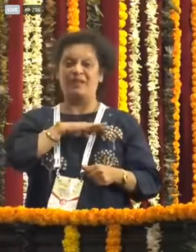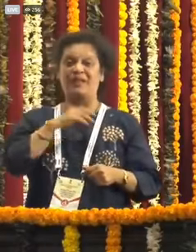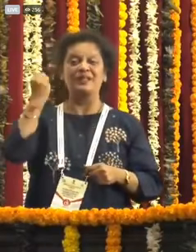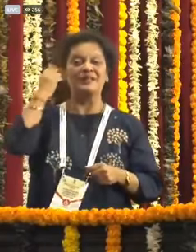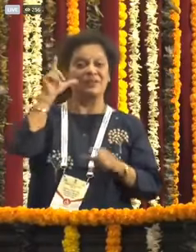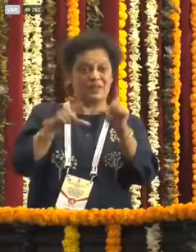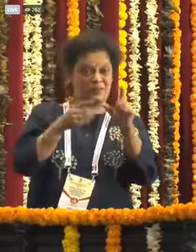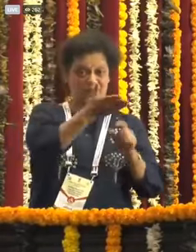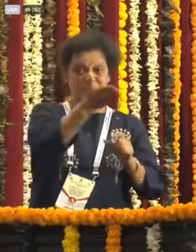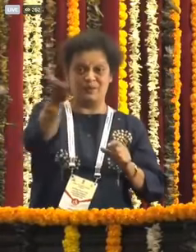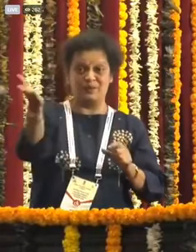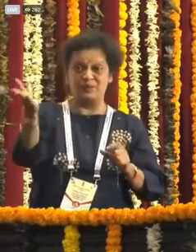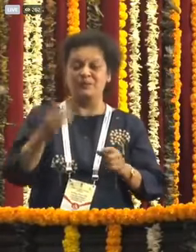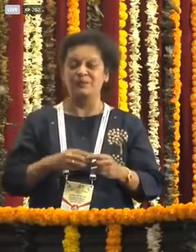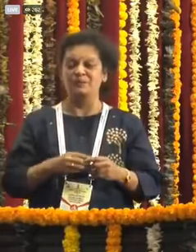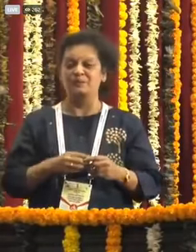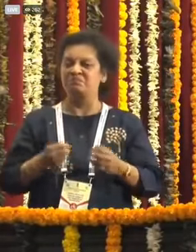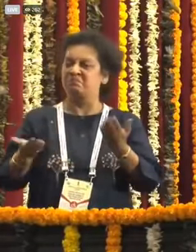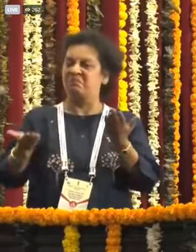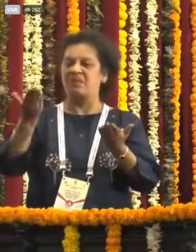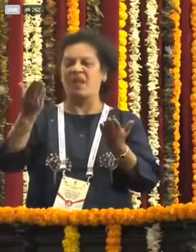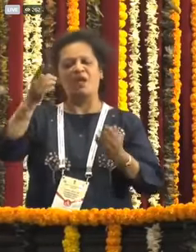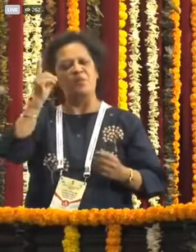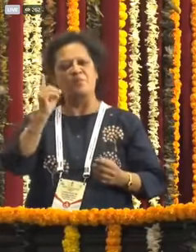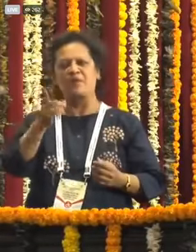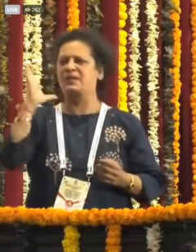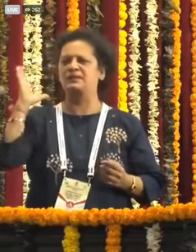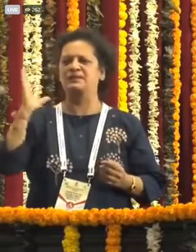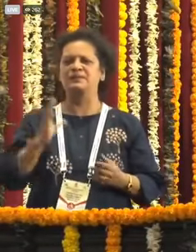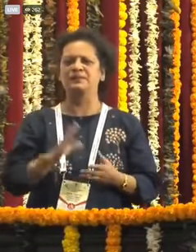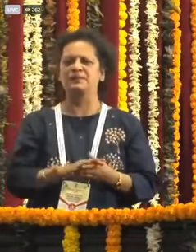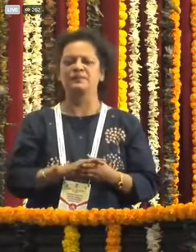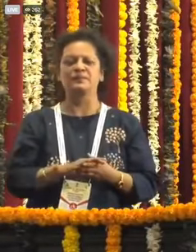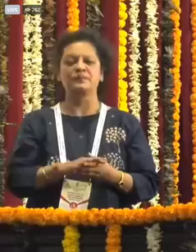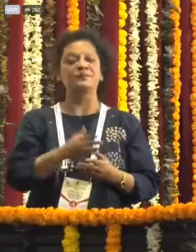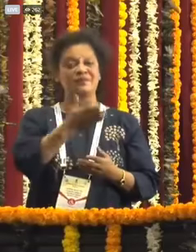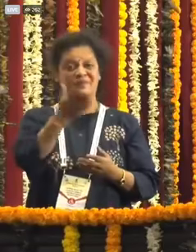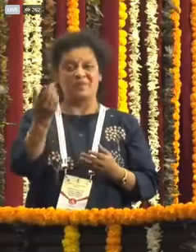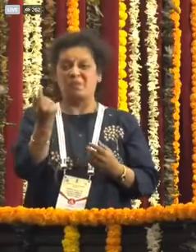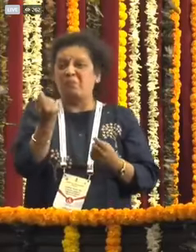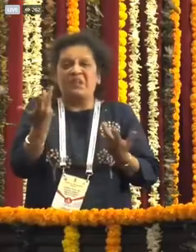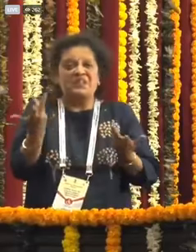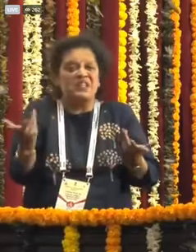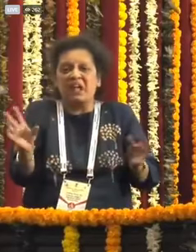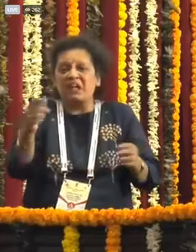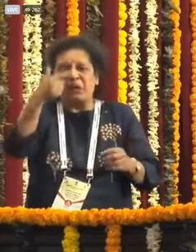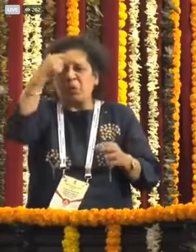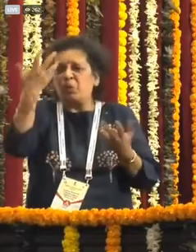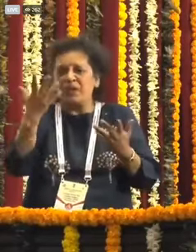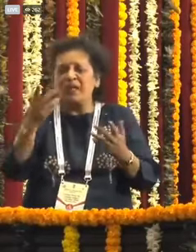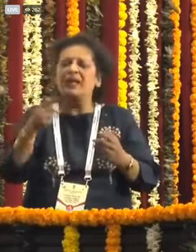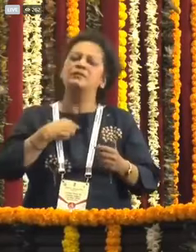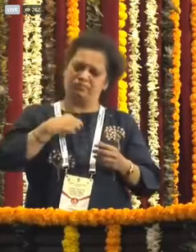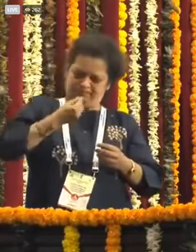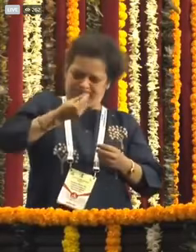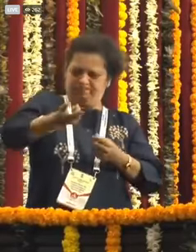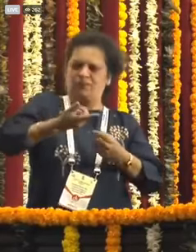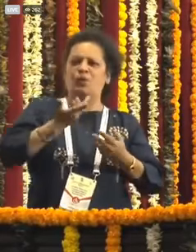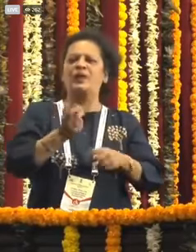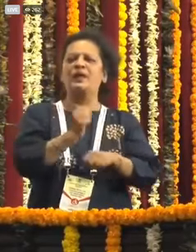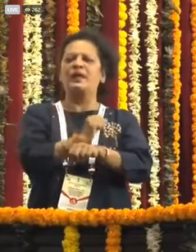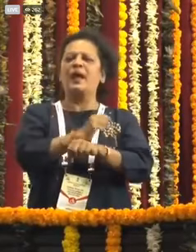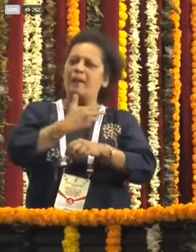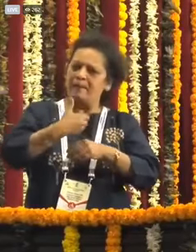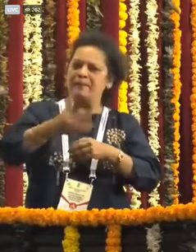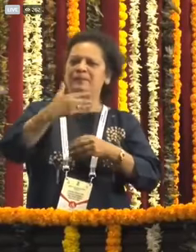सर्वसामान्य लोकांना न्याय देणं, या राज्यातल्या बेरोजगार लोकांना नोकऱ्या देणं. आणि मग नोकऱ्या